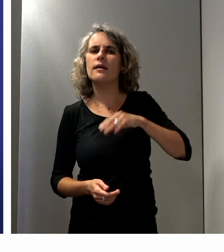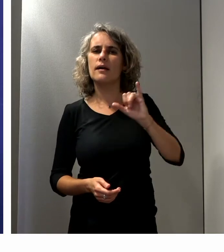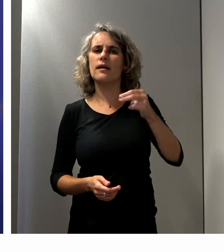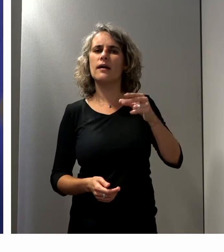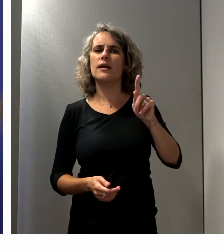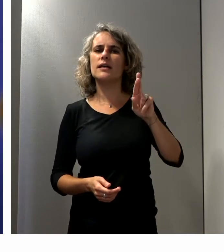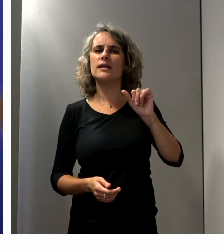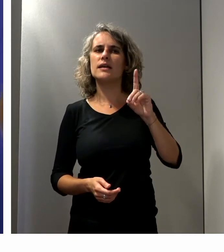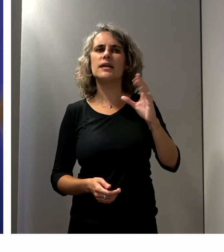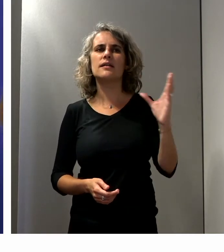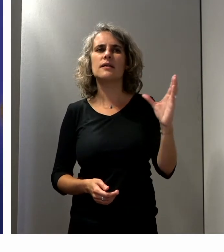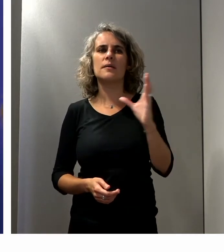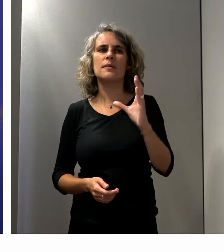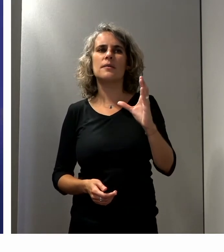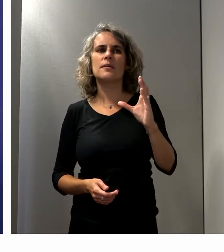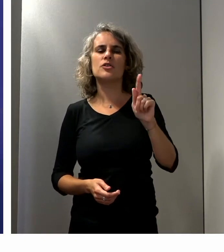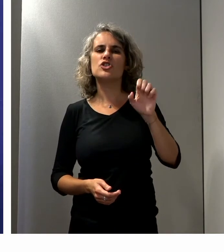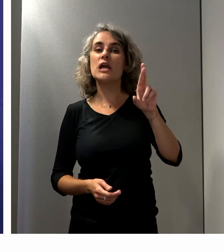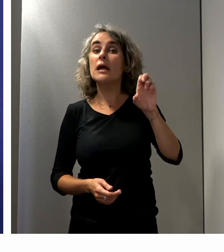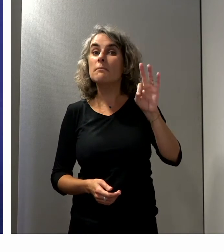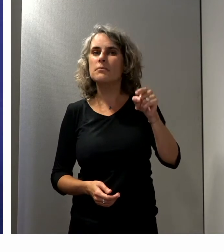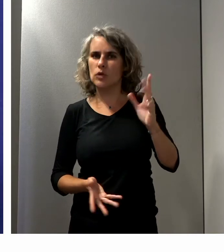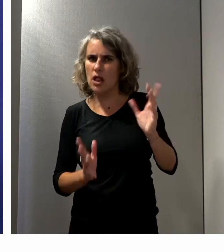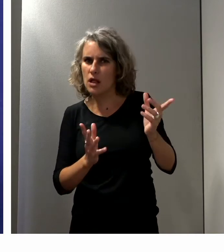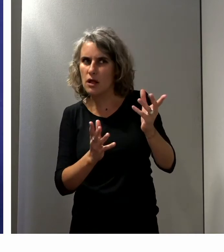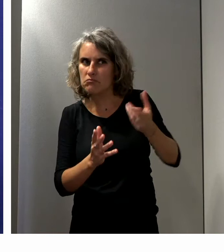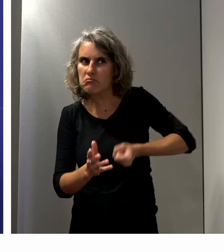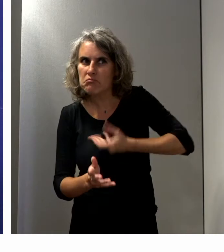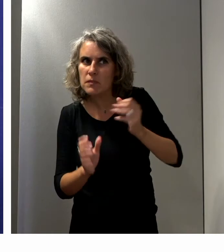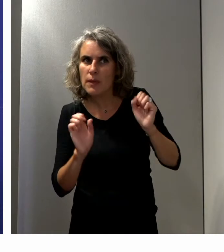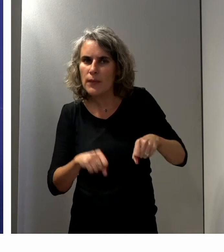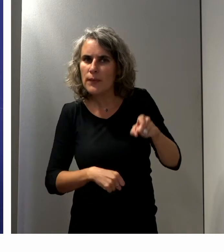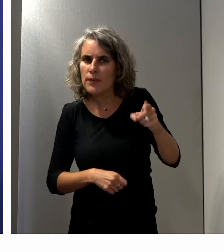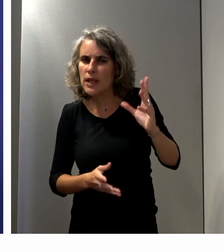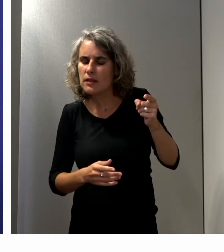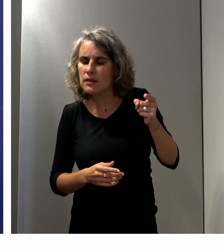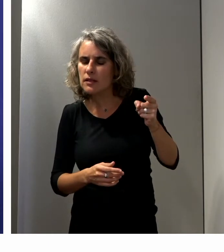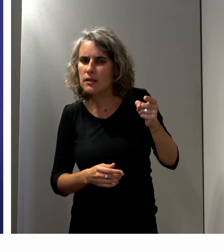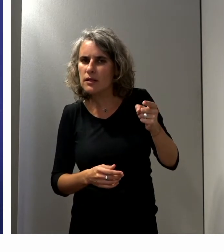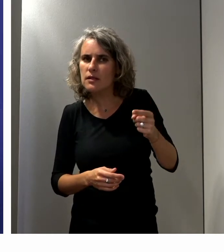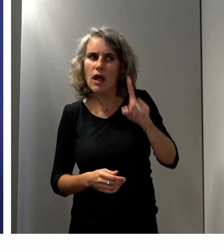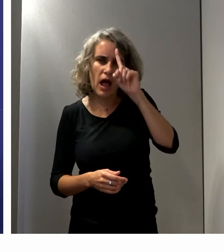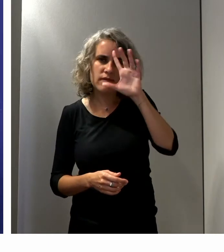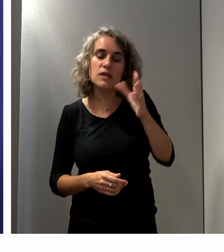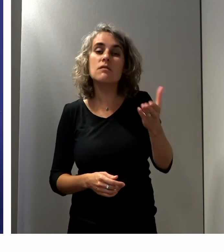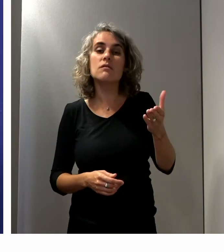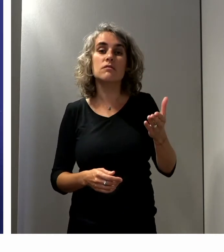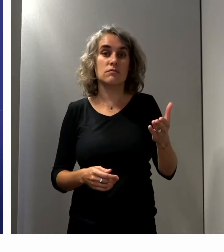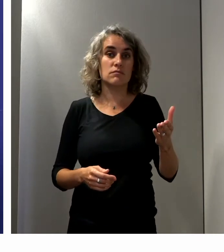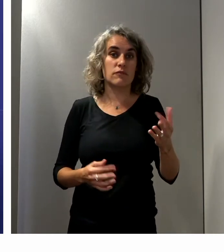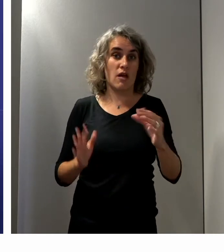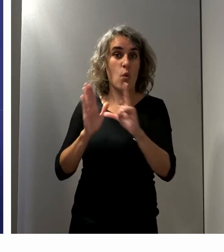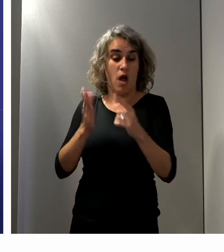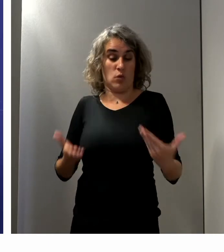nous donner une précision sur, à la suite de cette intervention, votre opinion sur, au regard de